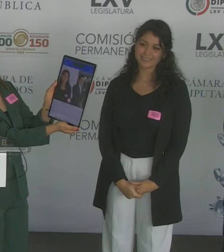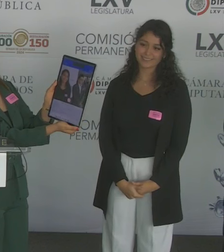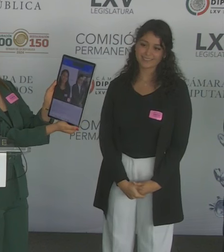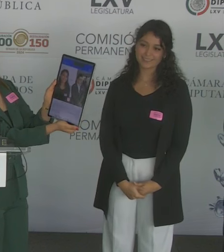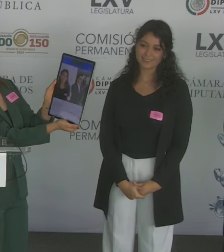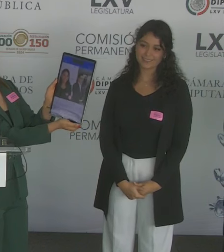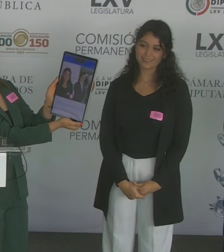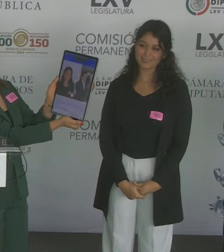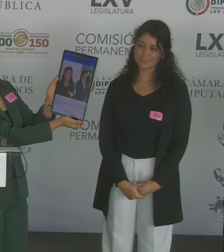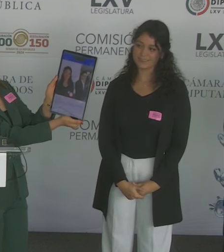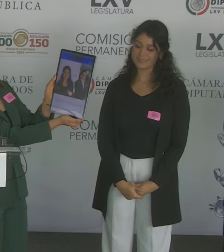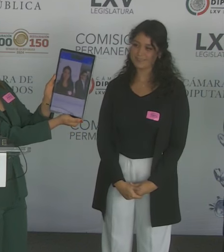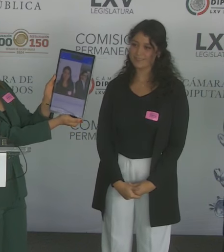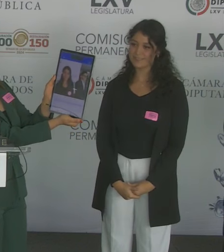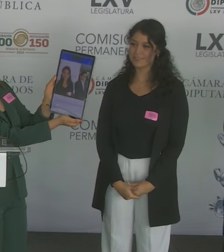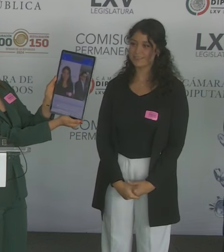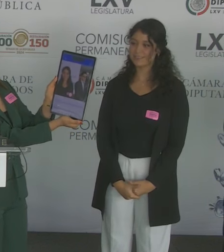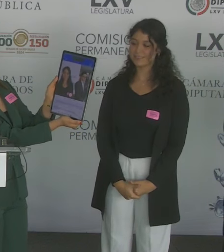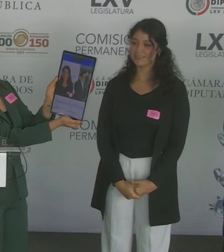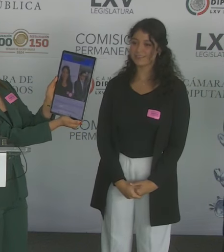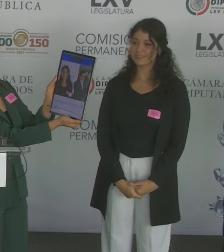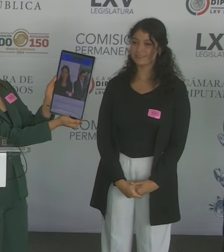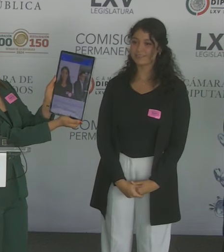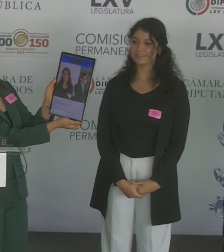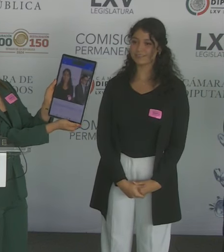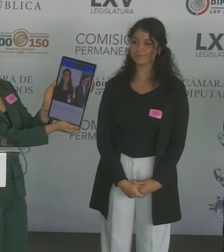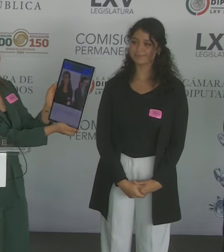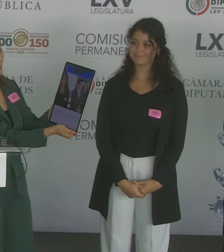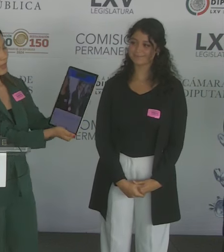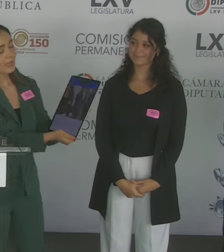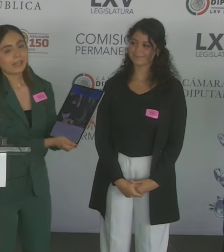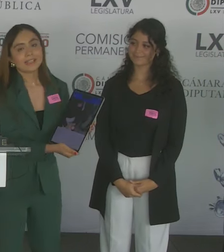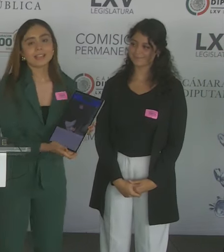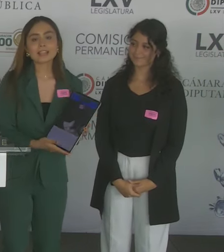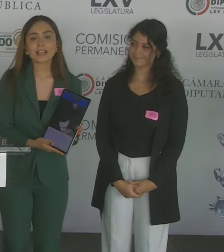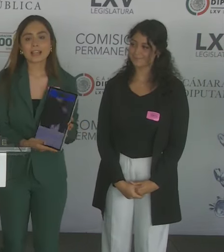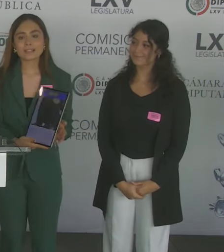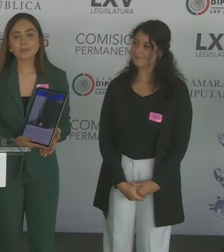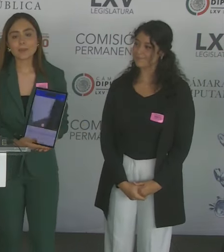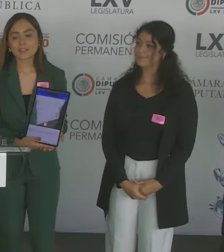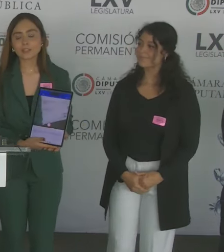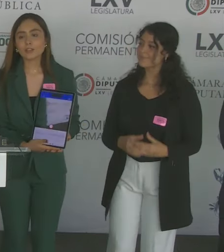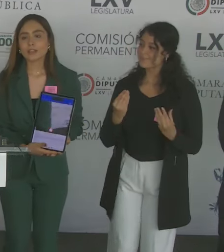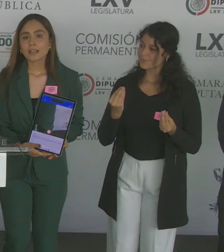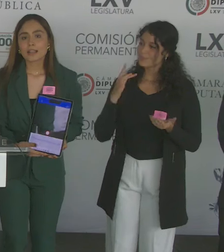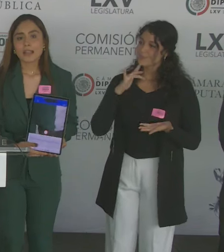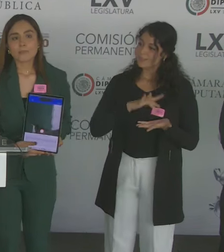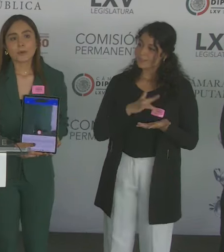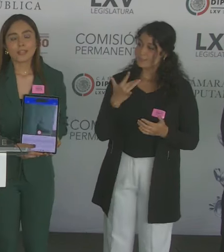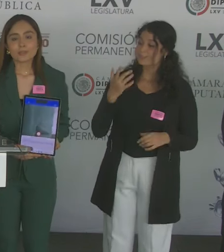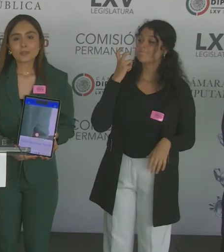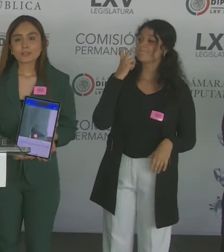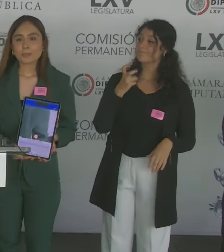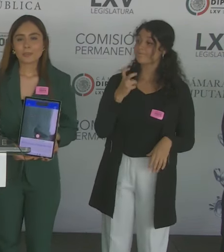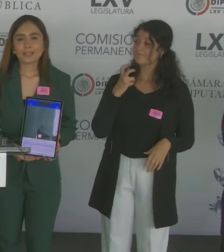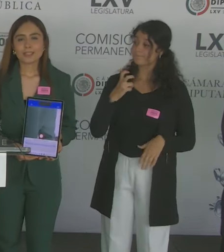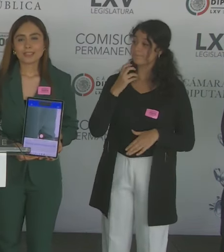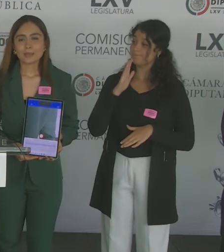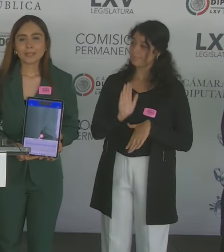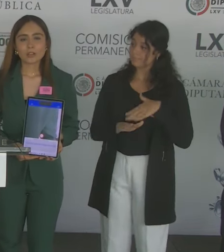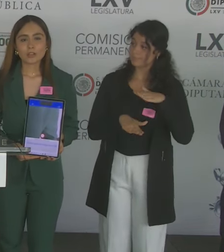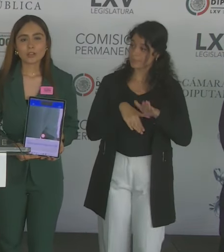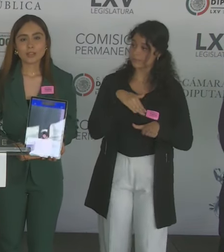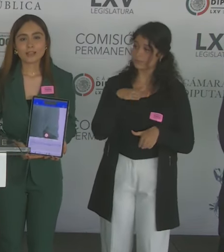haremos la segunda nos dice muchas gracias tenga buen día gracias A este paso podremos